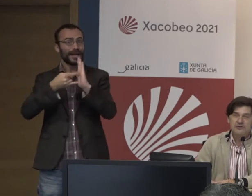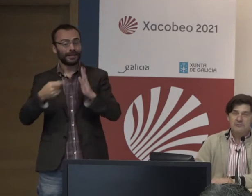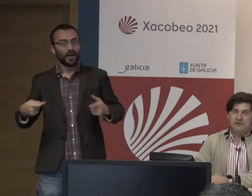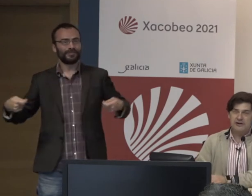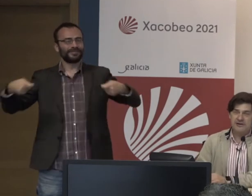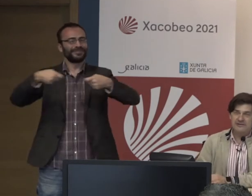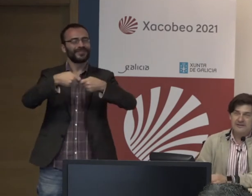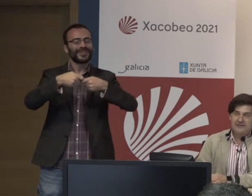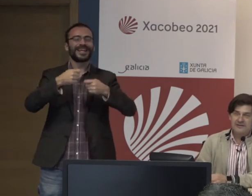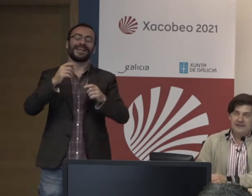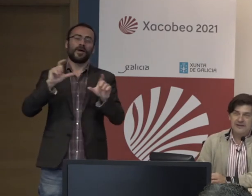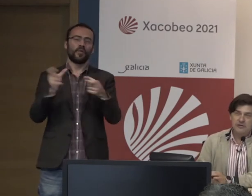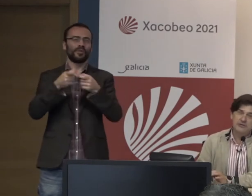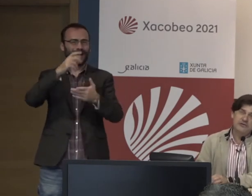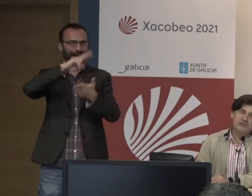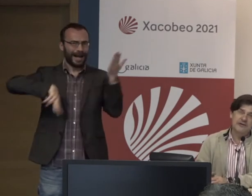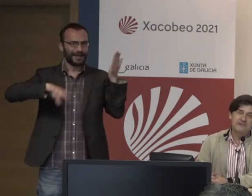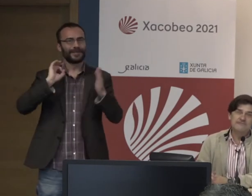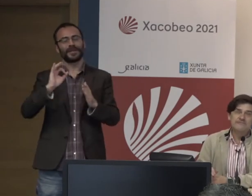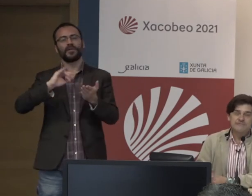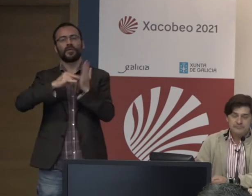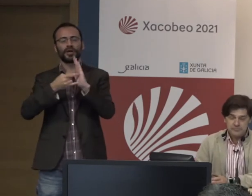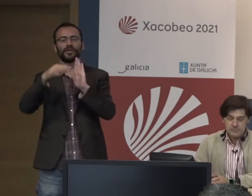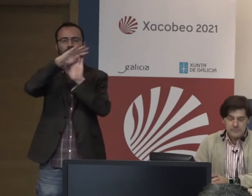su programa Oteu Sacobeo,